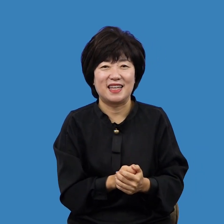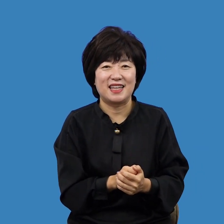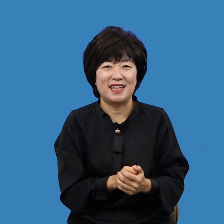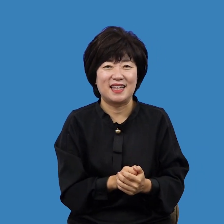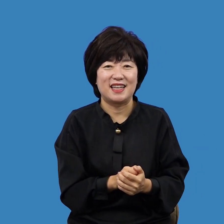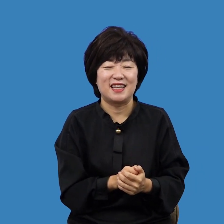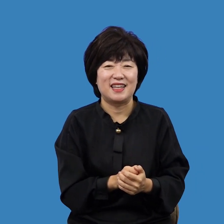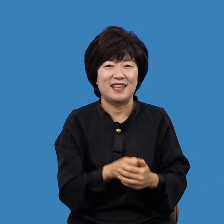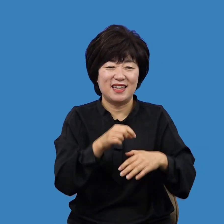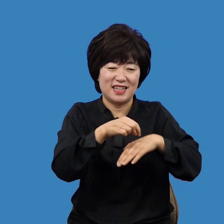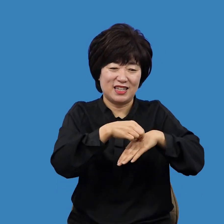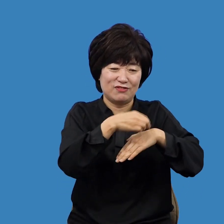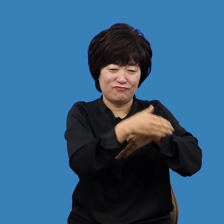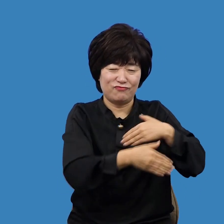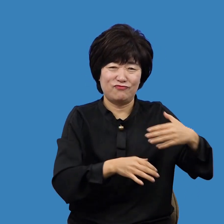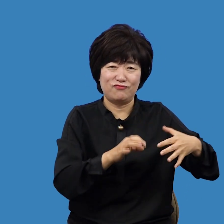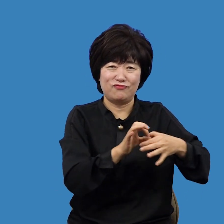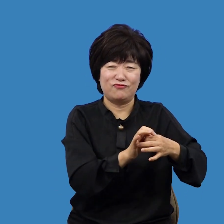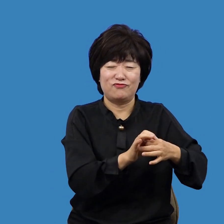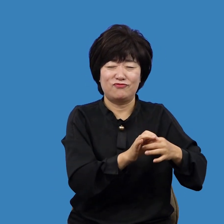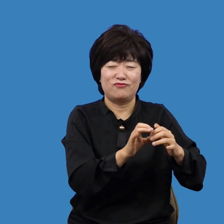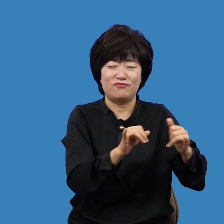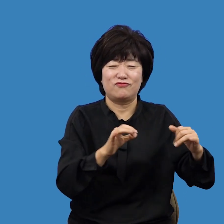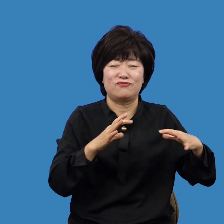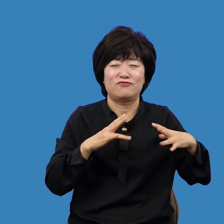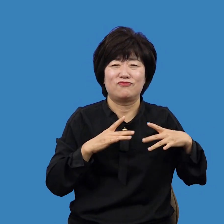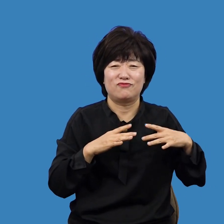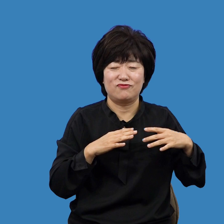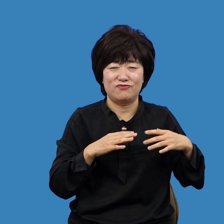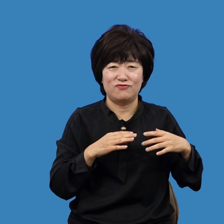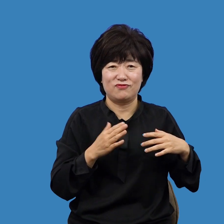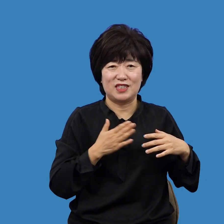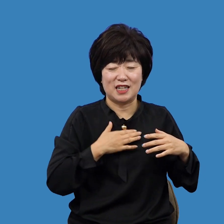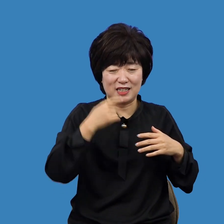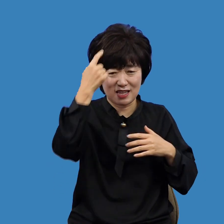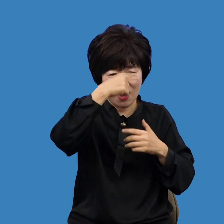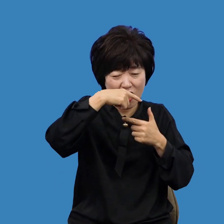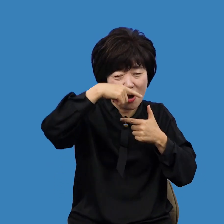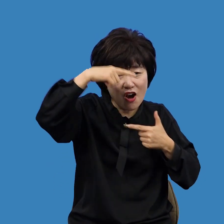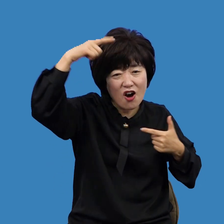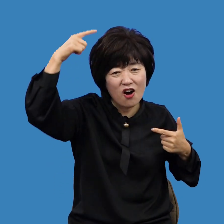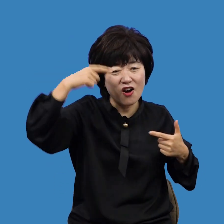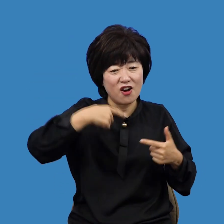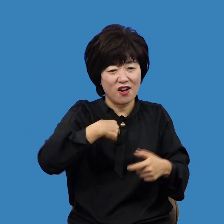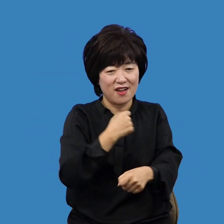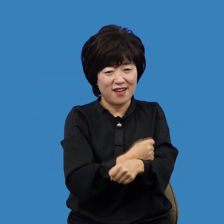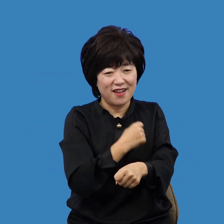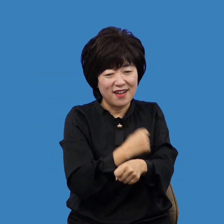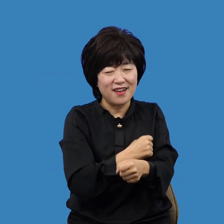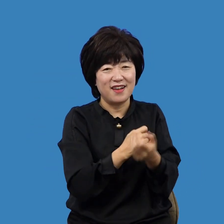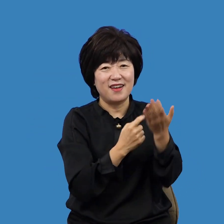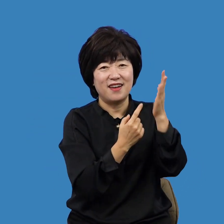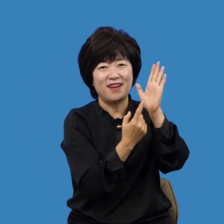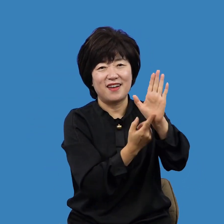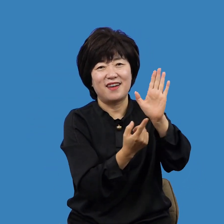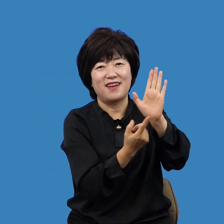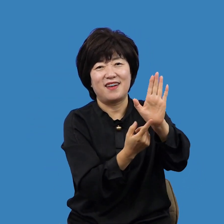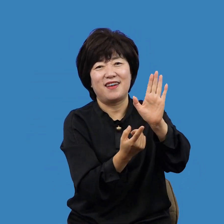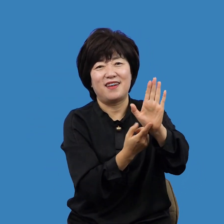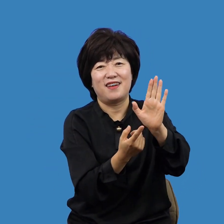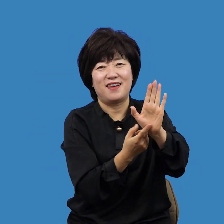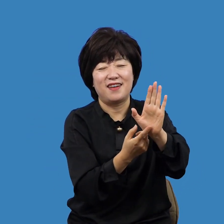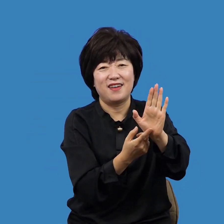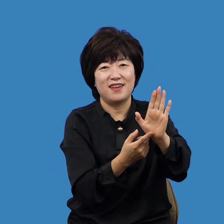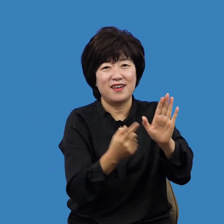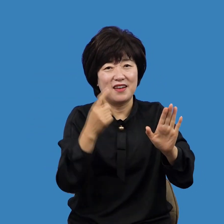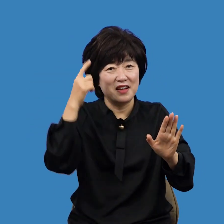이건 고깃덩어리들이 하는 일이야. 이건 고깃덩어리들이 은근슬쩍 자기 공로나 은근슬쩍 자기 업적이나 이렇게 슬쩍 흘리면서 이게